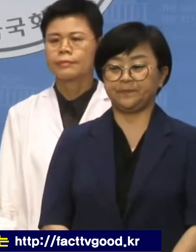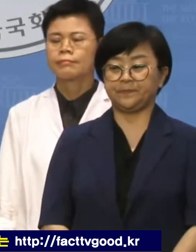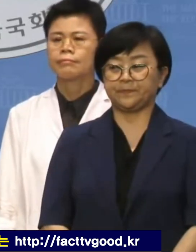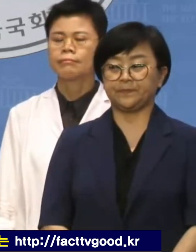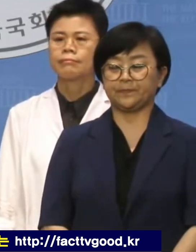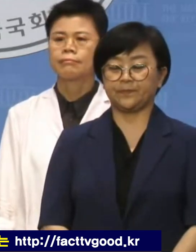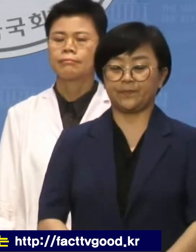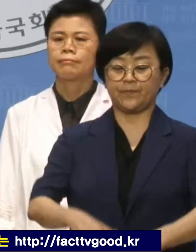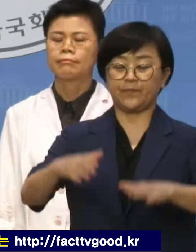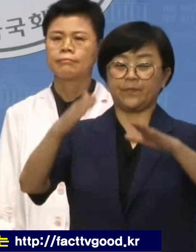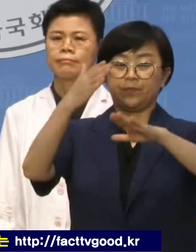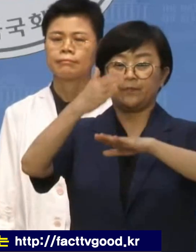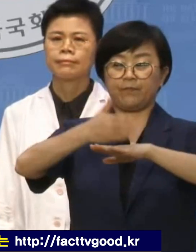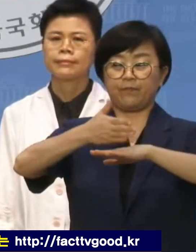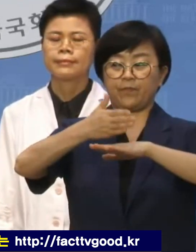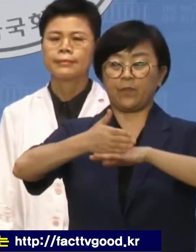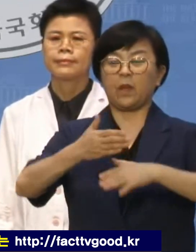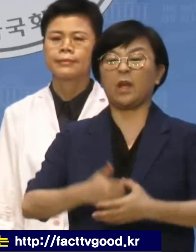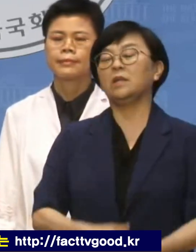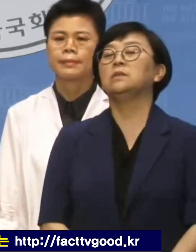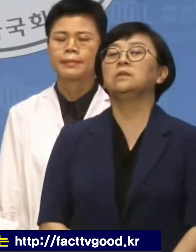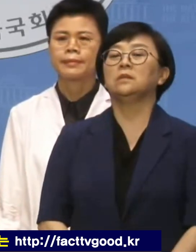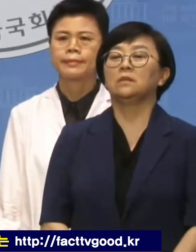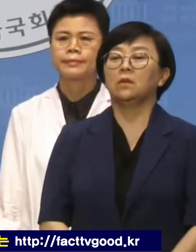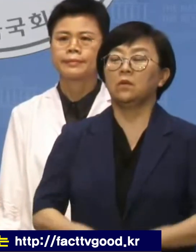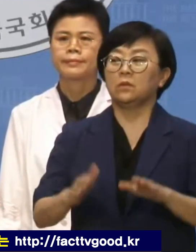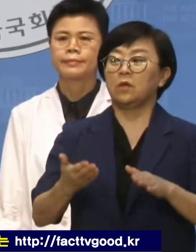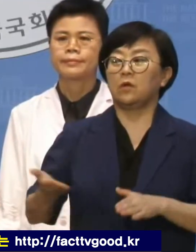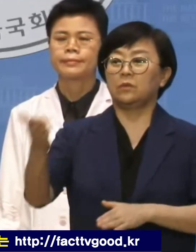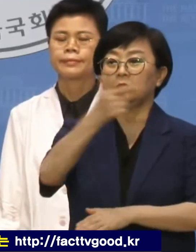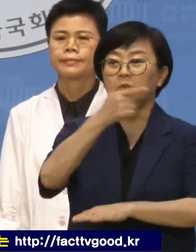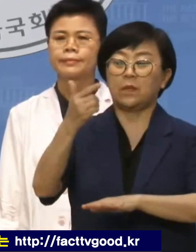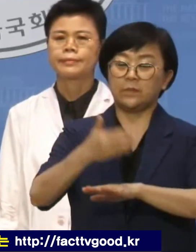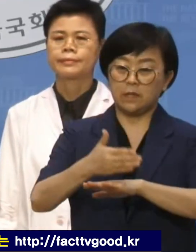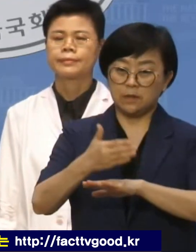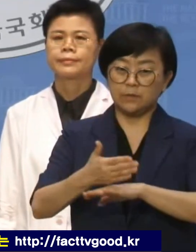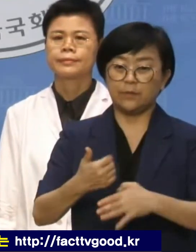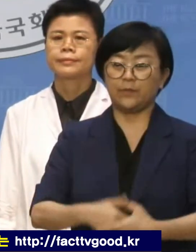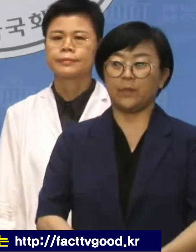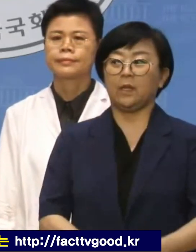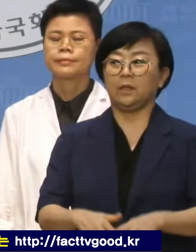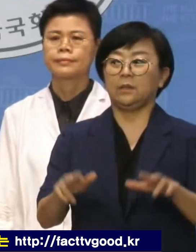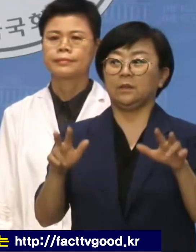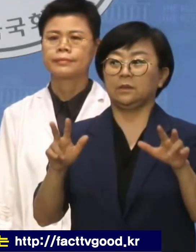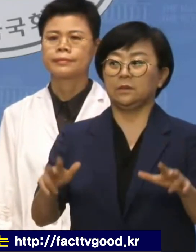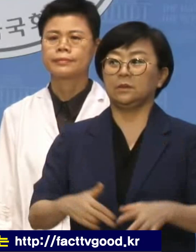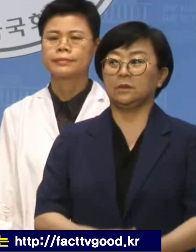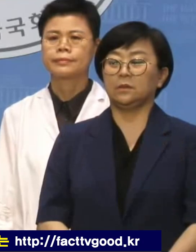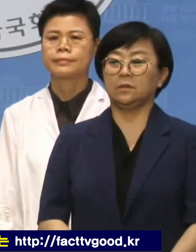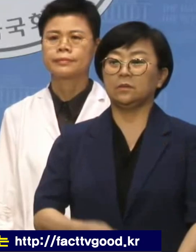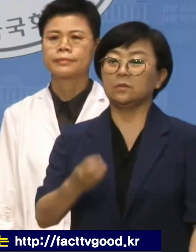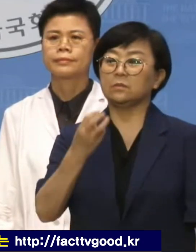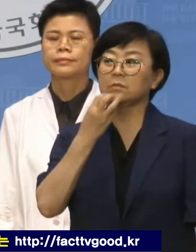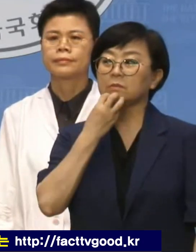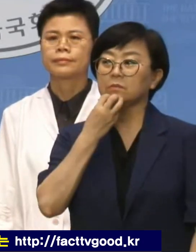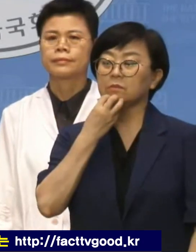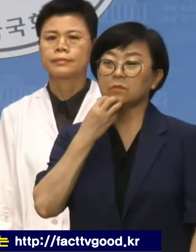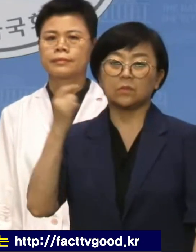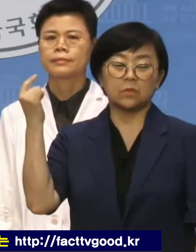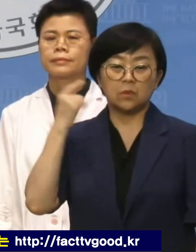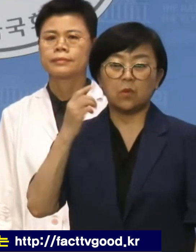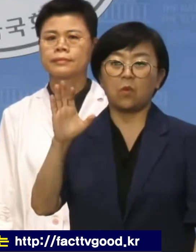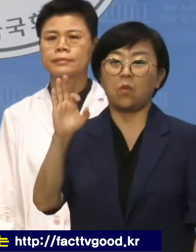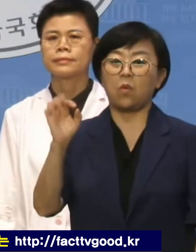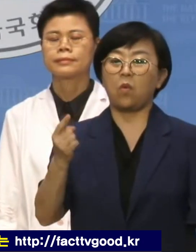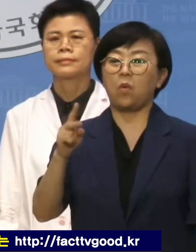네, 강국권님 감사합니다. 더운데 취재해주신 기자님들 다시 한번 감사드리고요. 또 지금 서울의 소리,